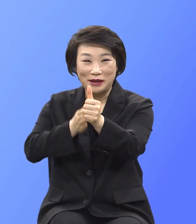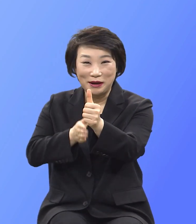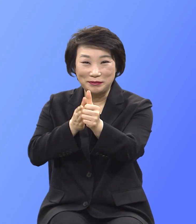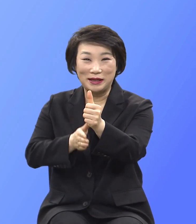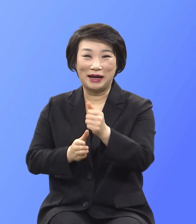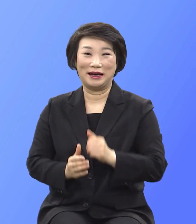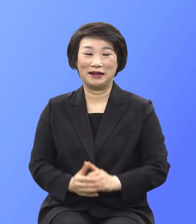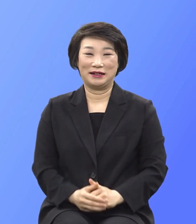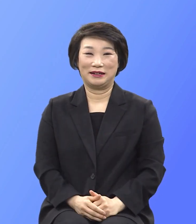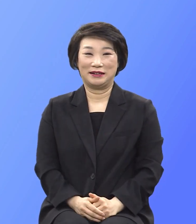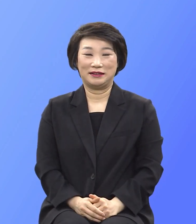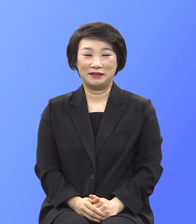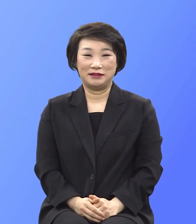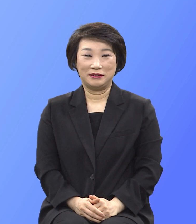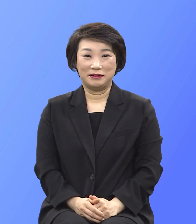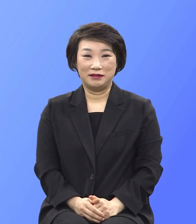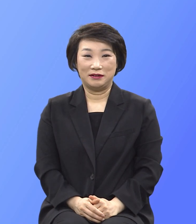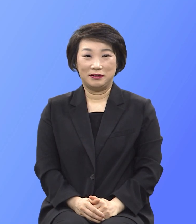축원합니다.